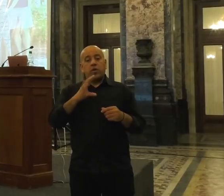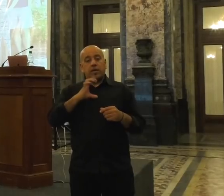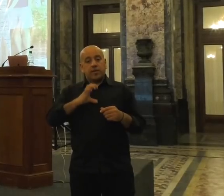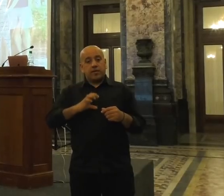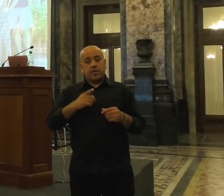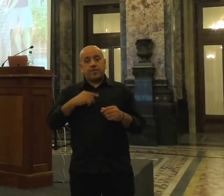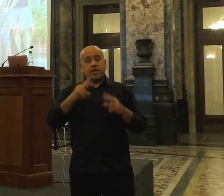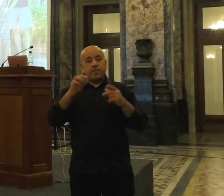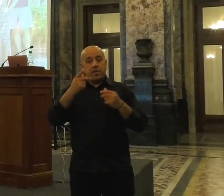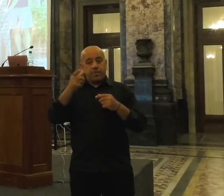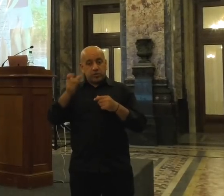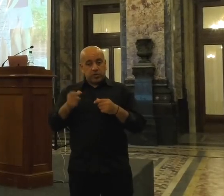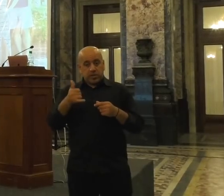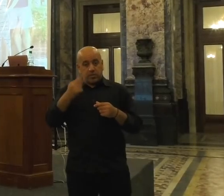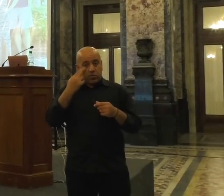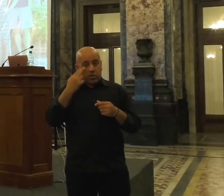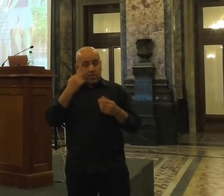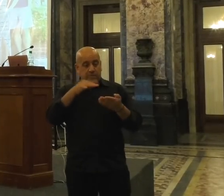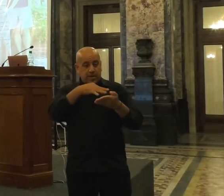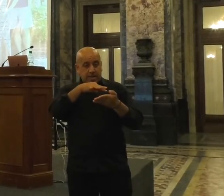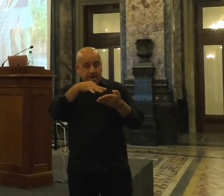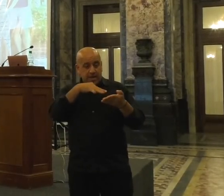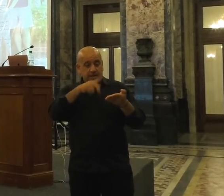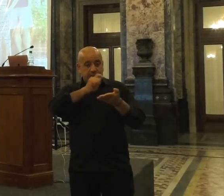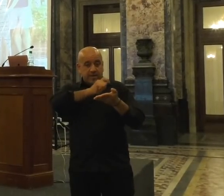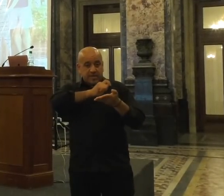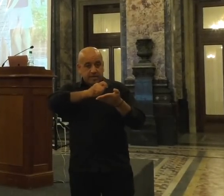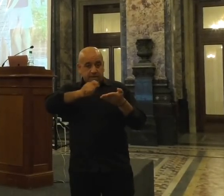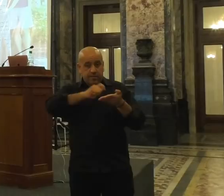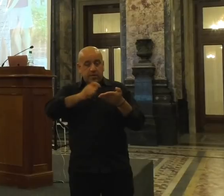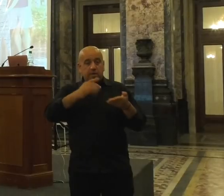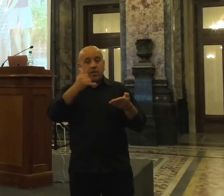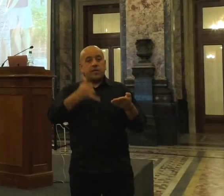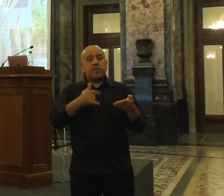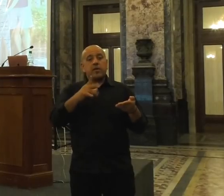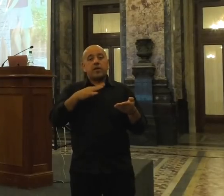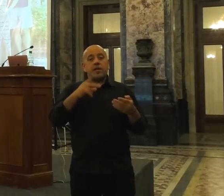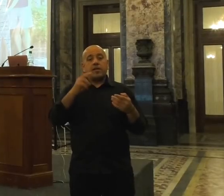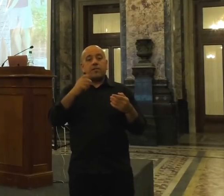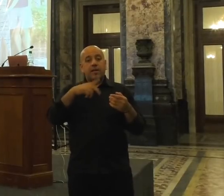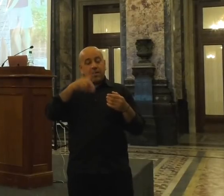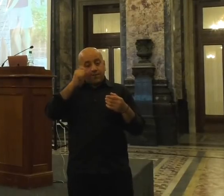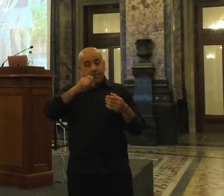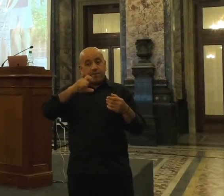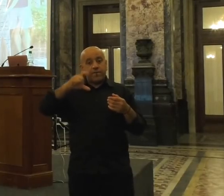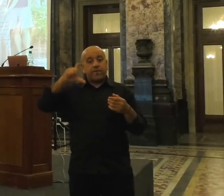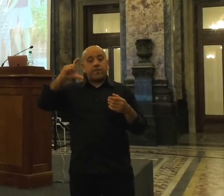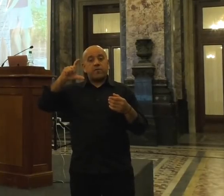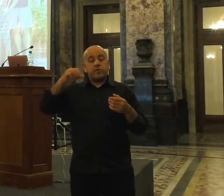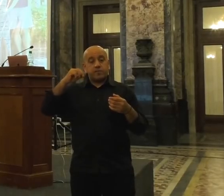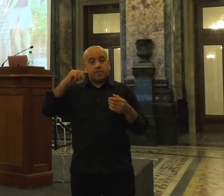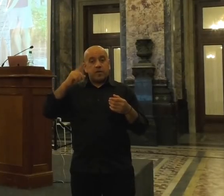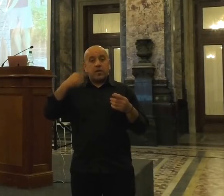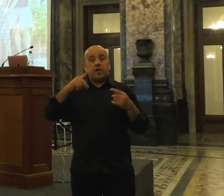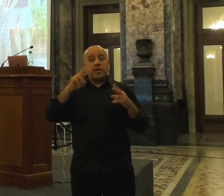sabe que los disléxicos, las frecuencias altas las procesan por más tiempo y les lleva